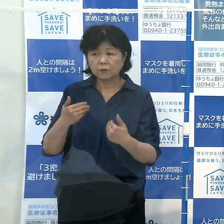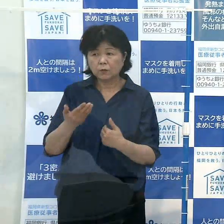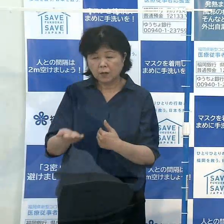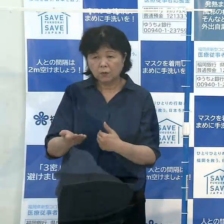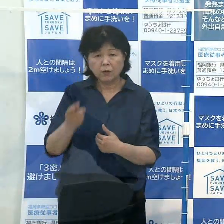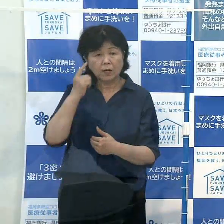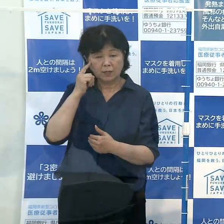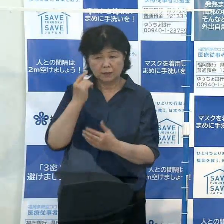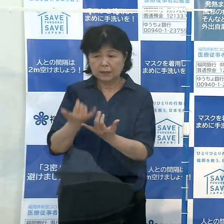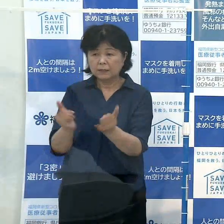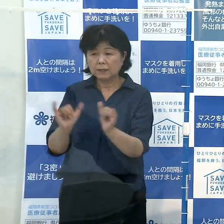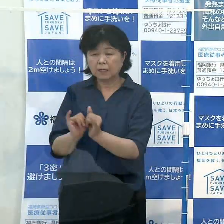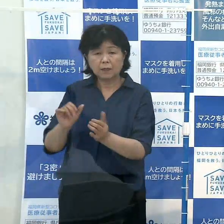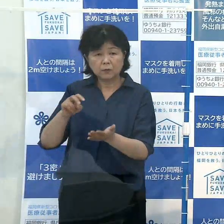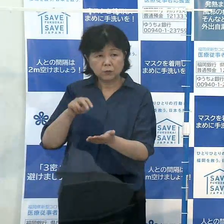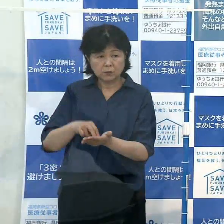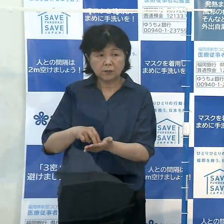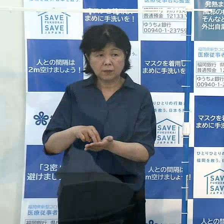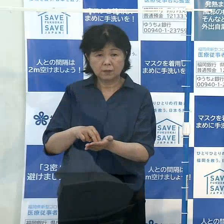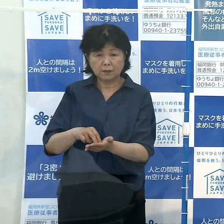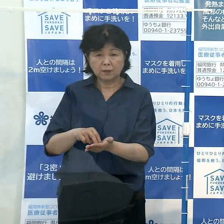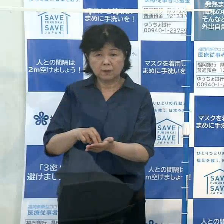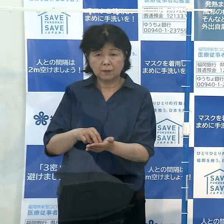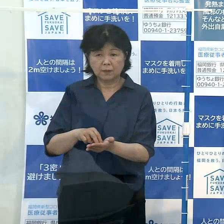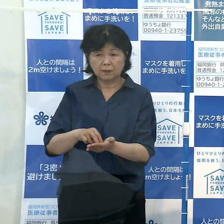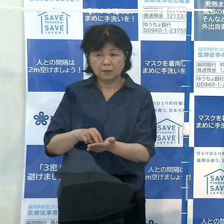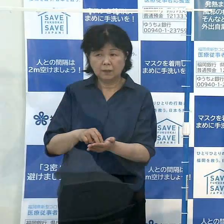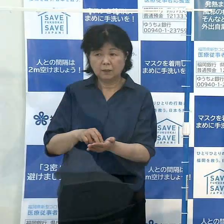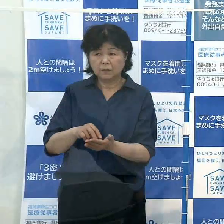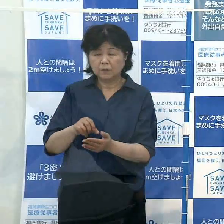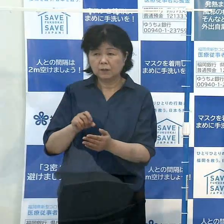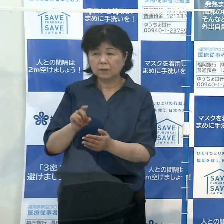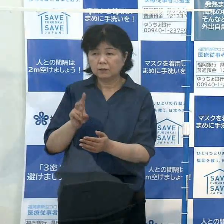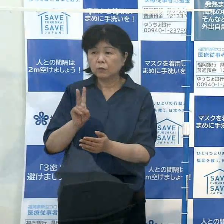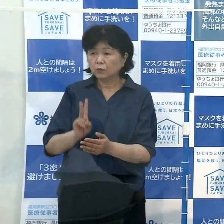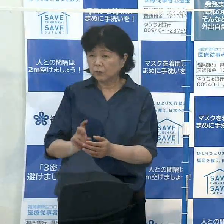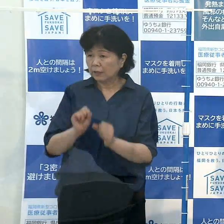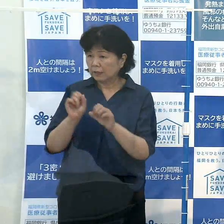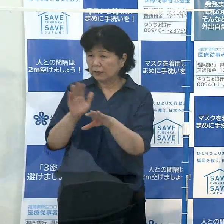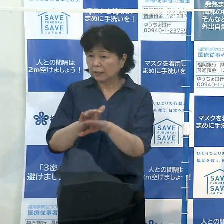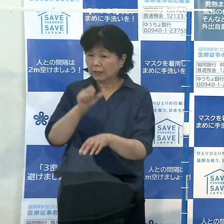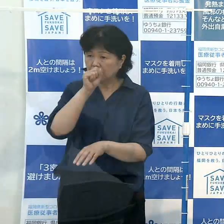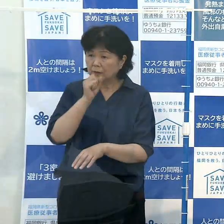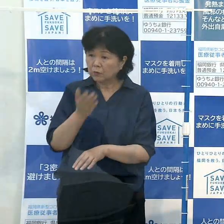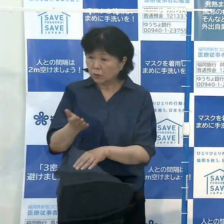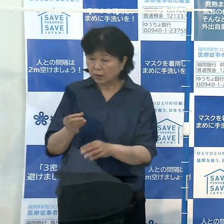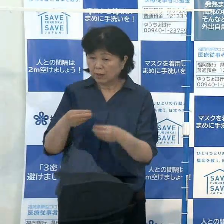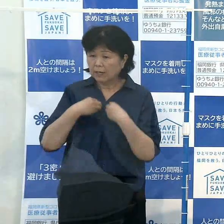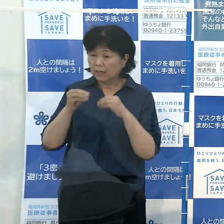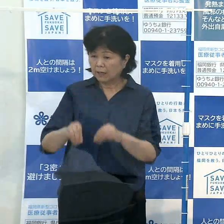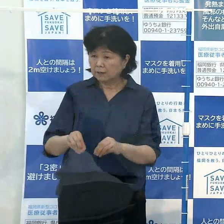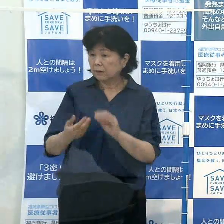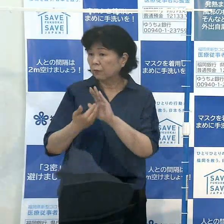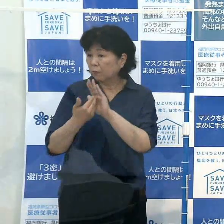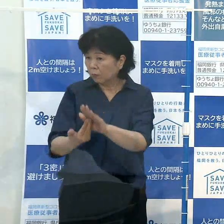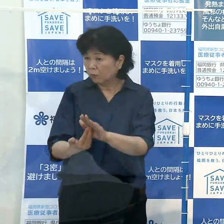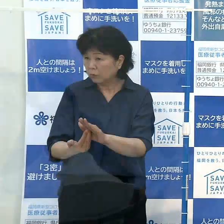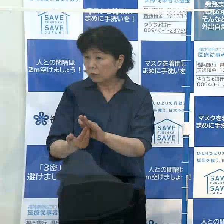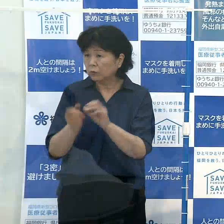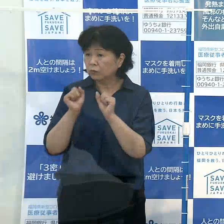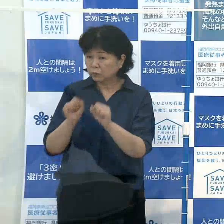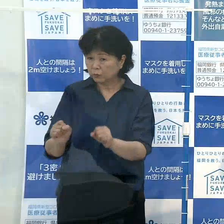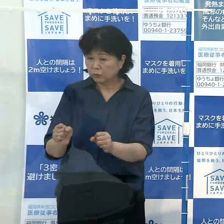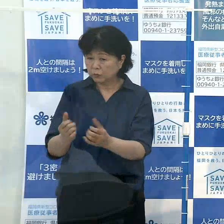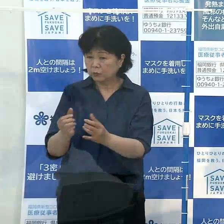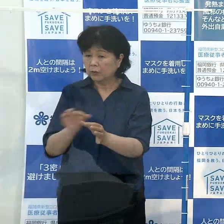さっき言いました社会として費用対効果が一番いいやり方で感染の防止を図るというのと、